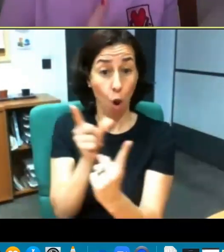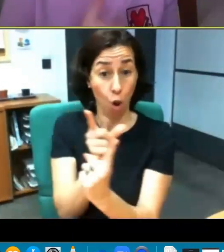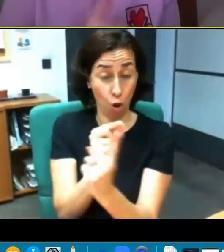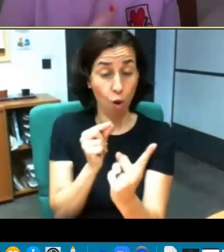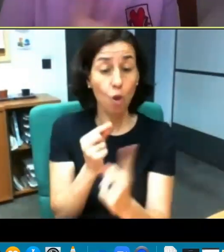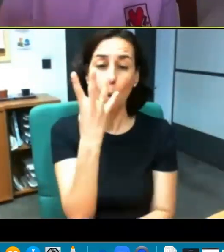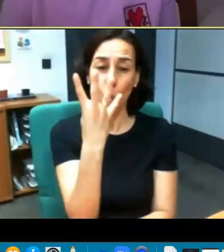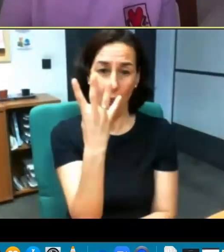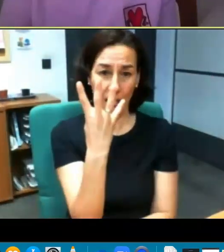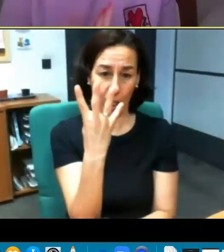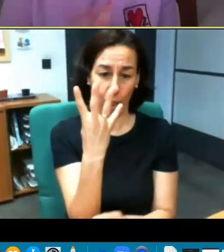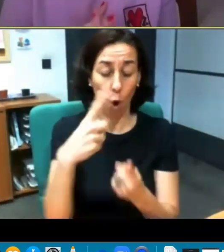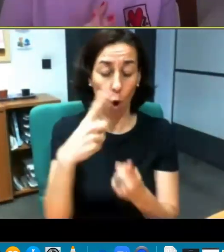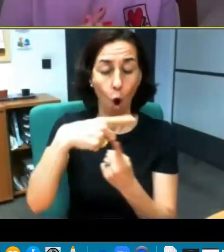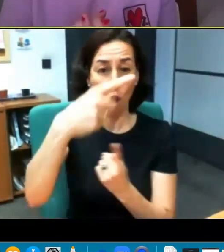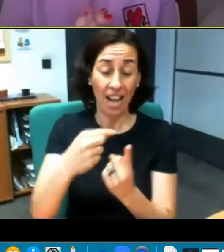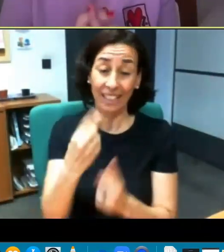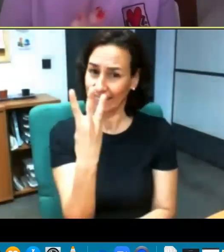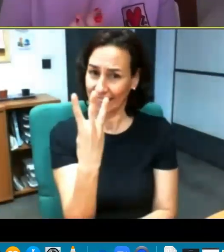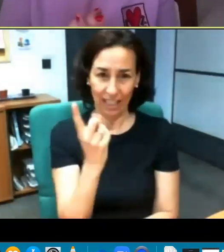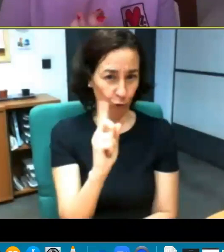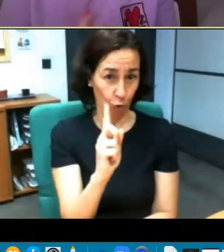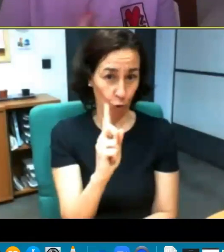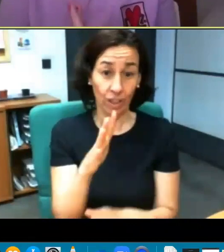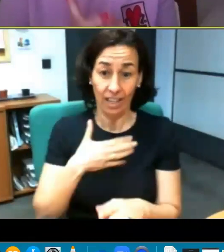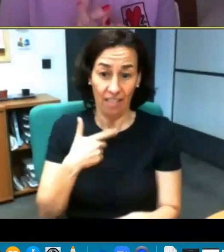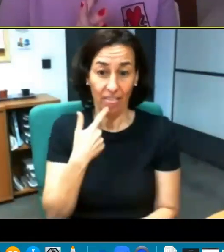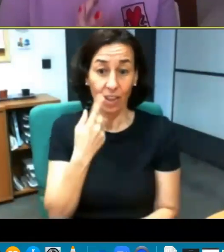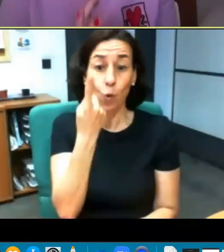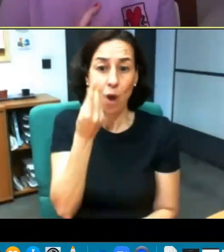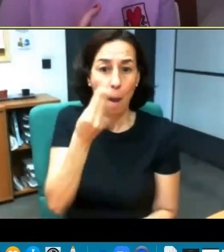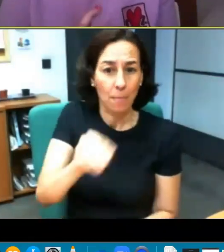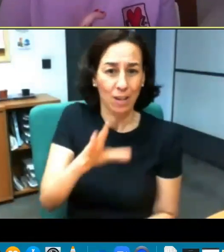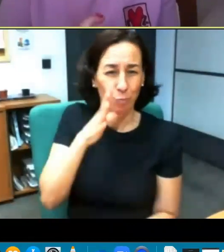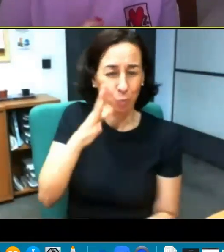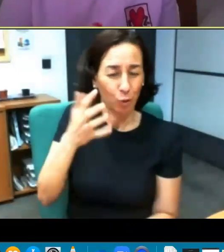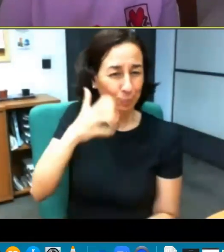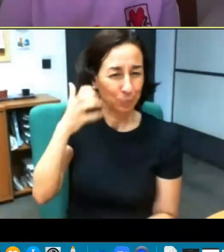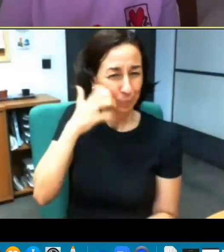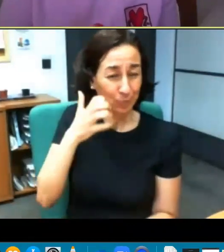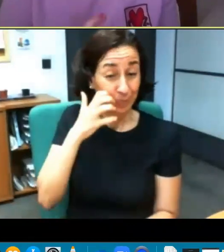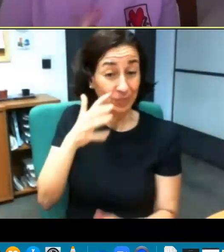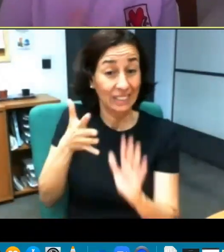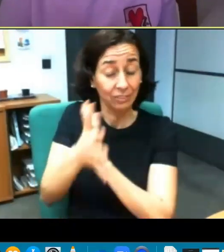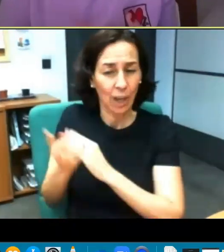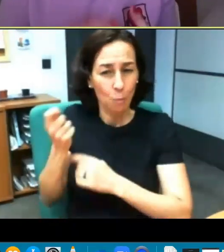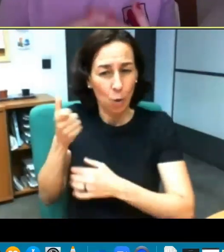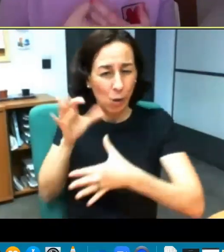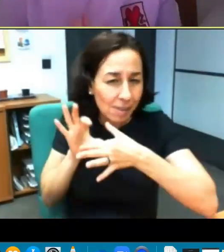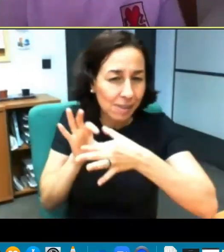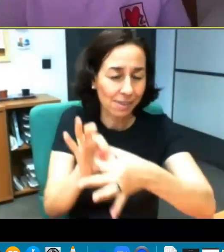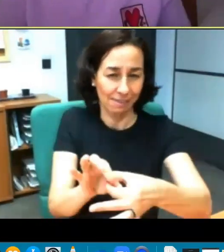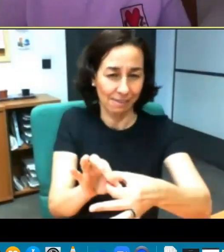una metáfora, ¿no?, con aquellos menores y alumnos que tienen enfermedades poco frecuentes. A